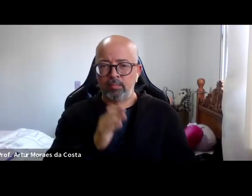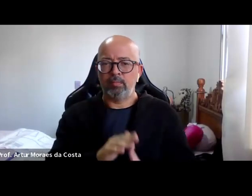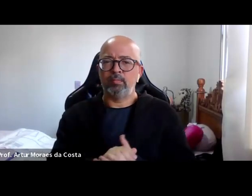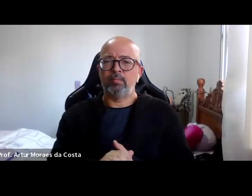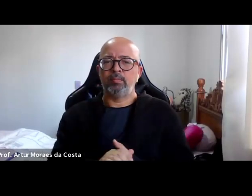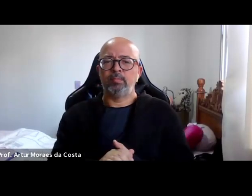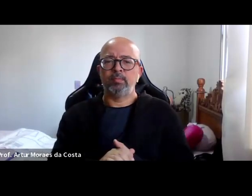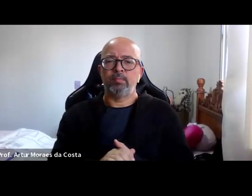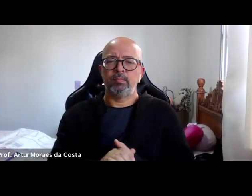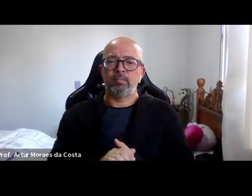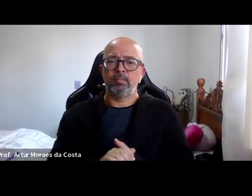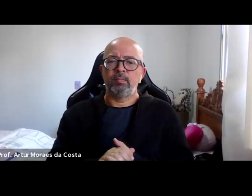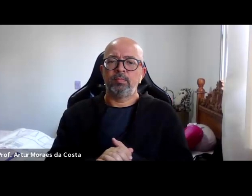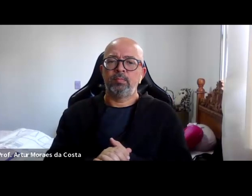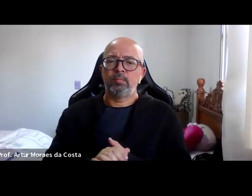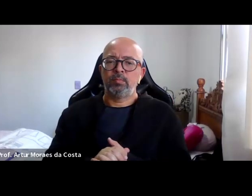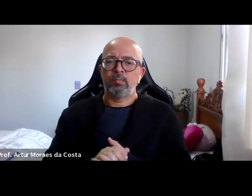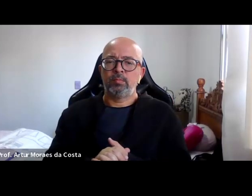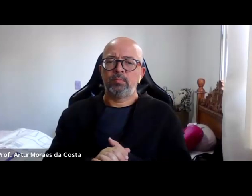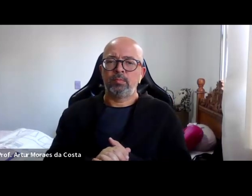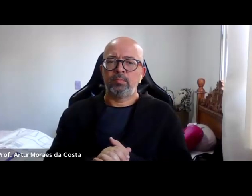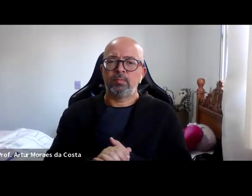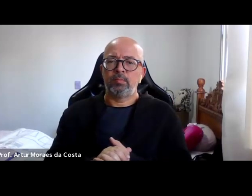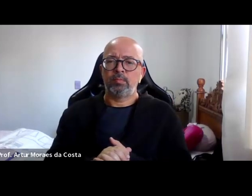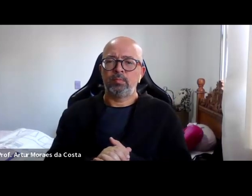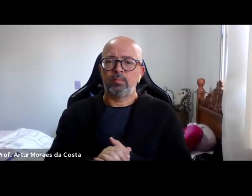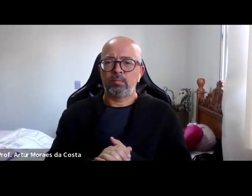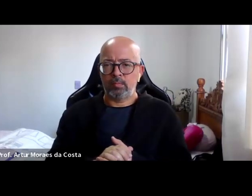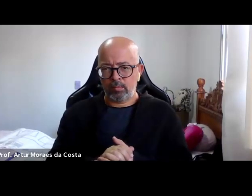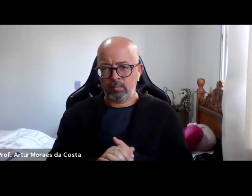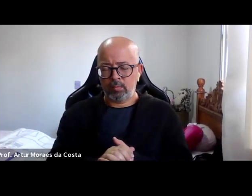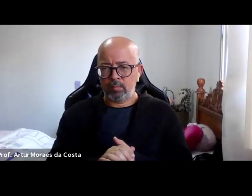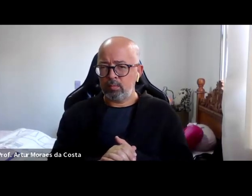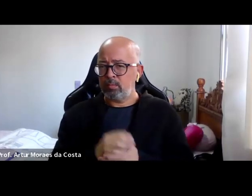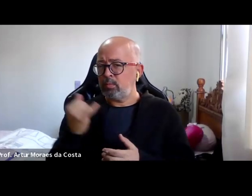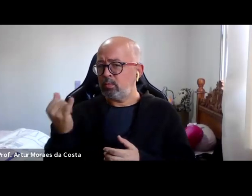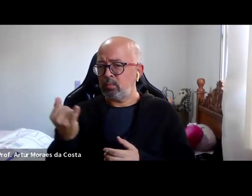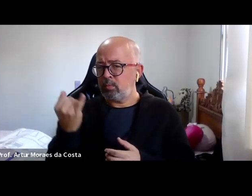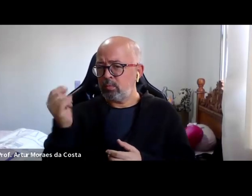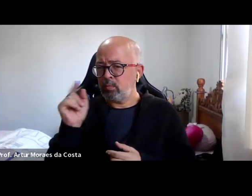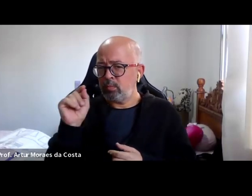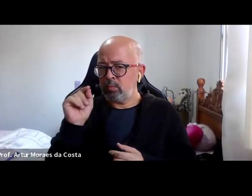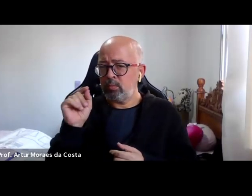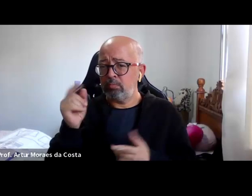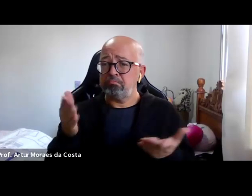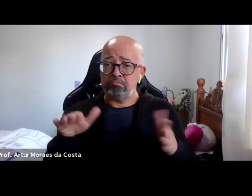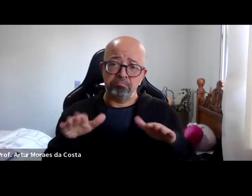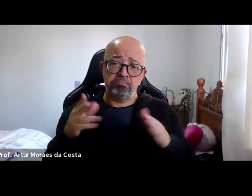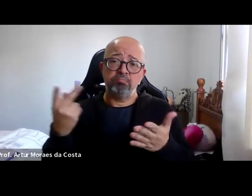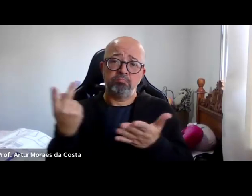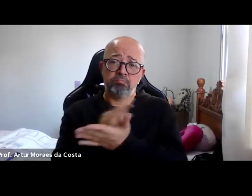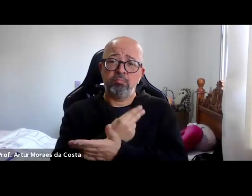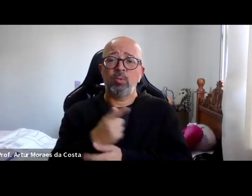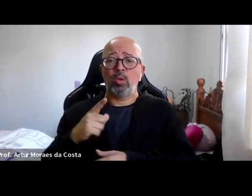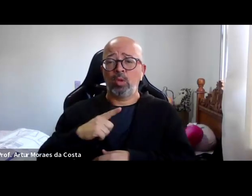eh satisfactoria se pueda sentir bien digamos en lo que tiene que ver con el entorno